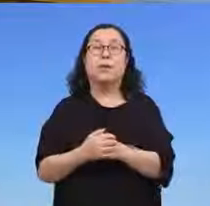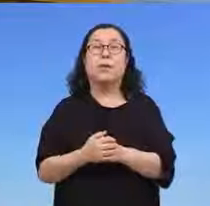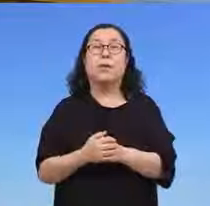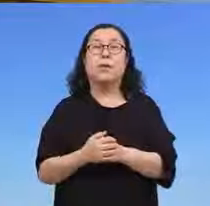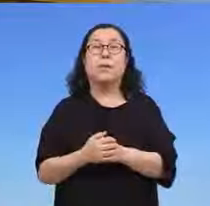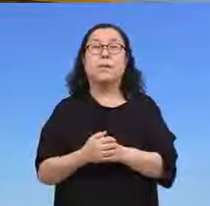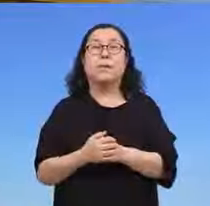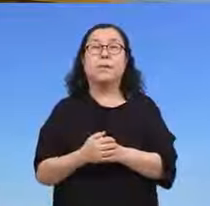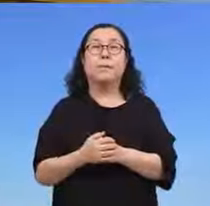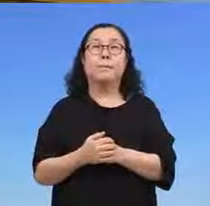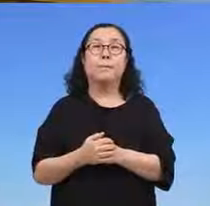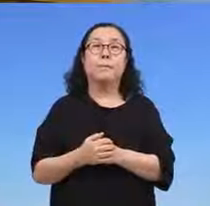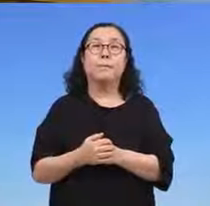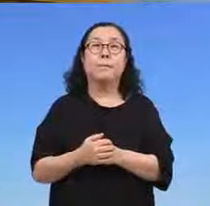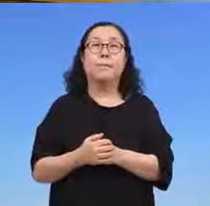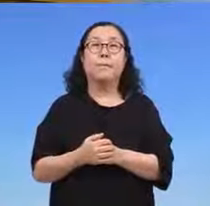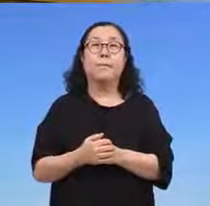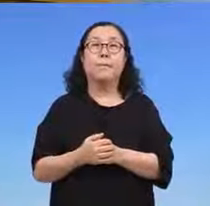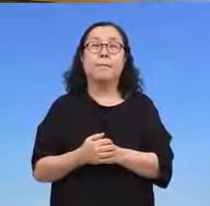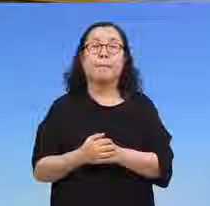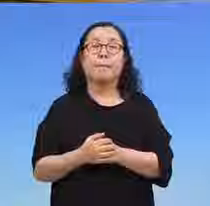지금